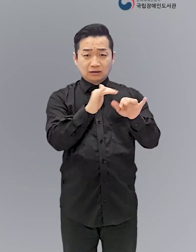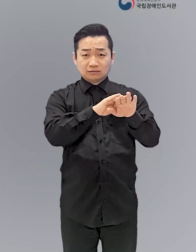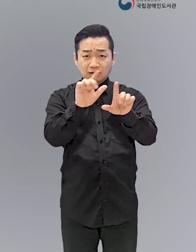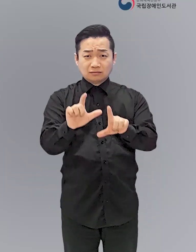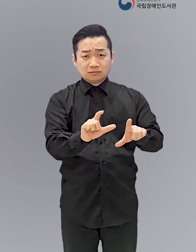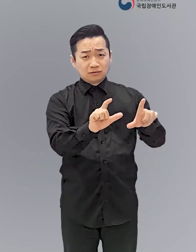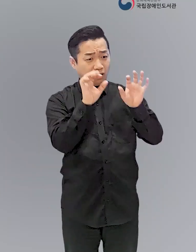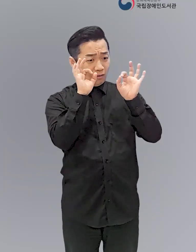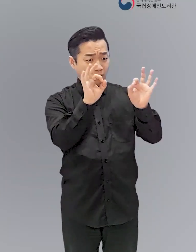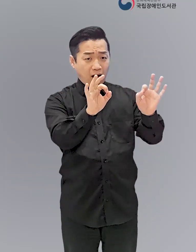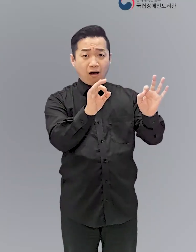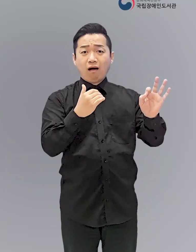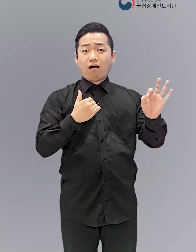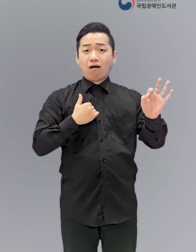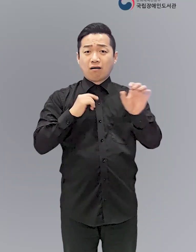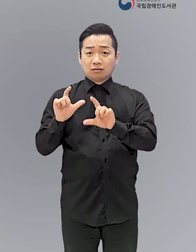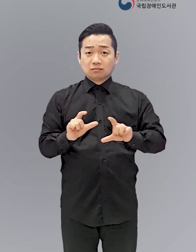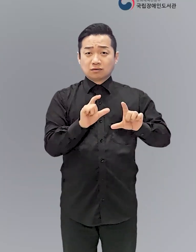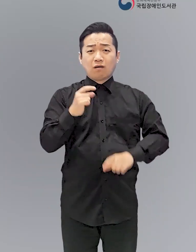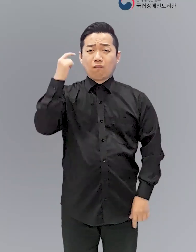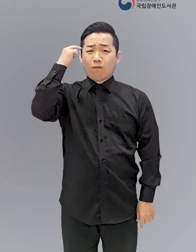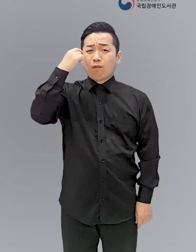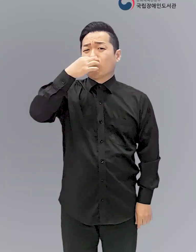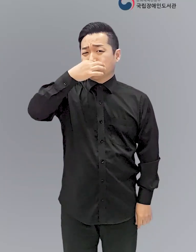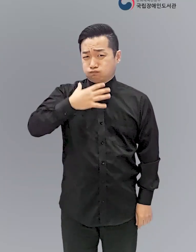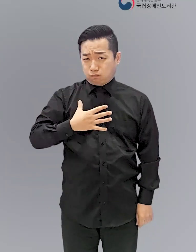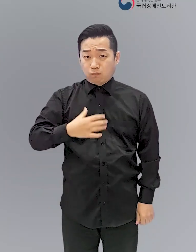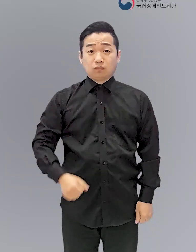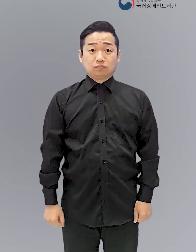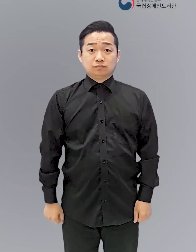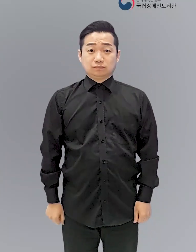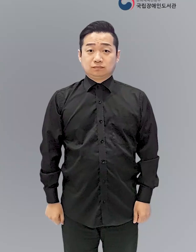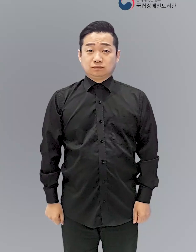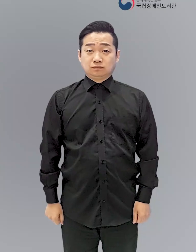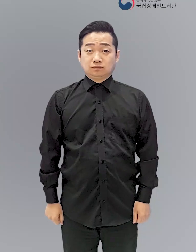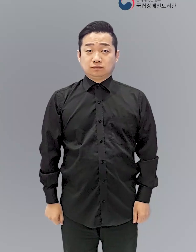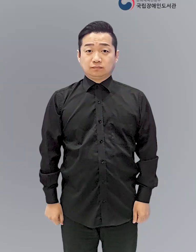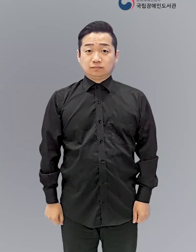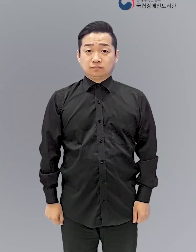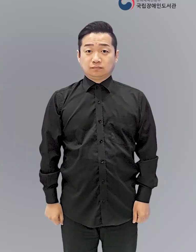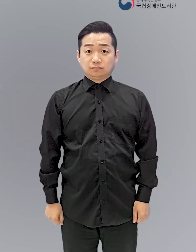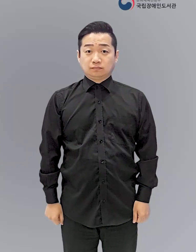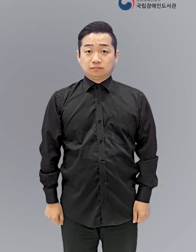남들은 다 잘 사는데 왜 내 삶만 이토록 힘들까?